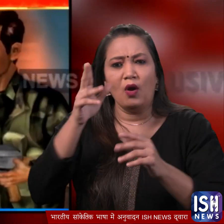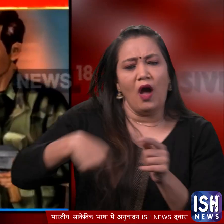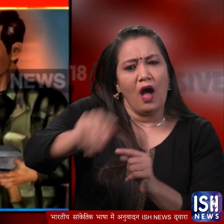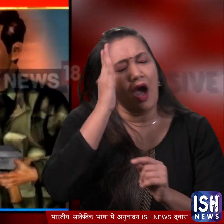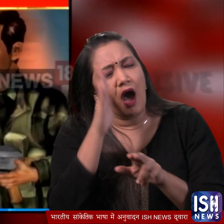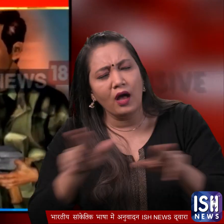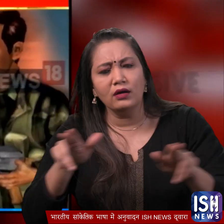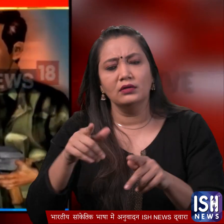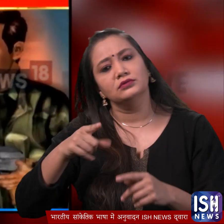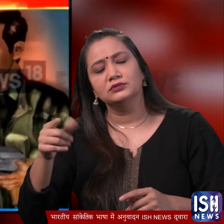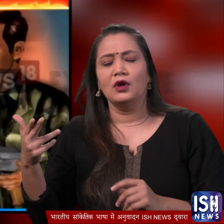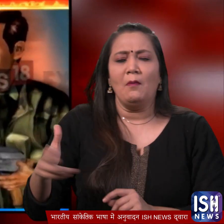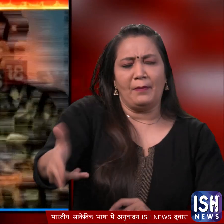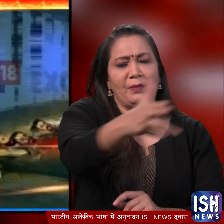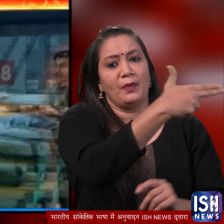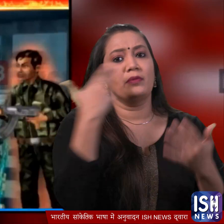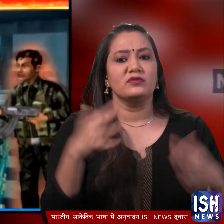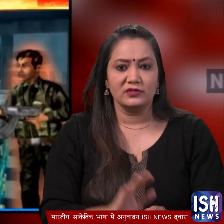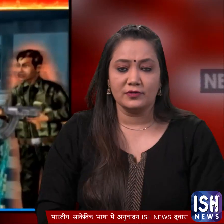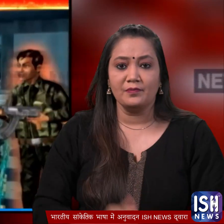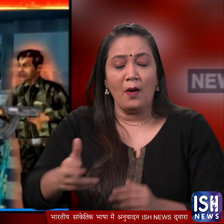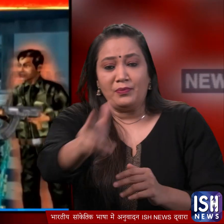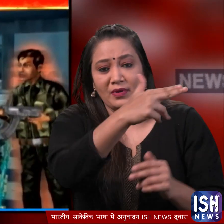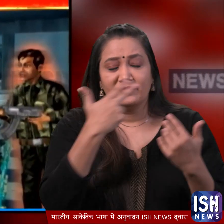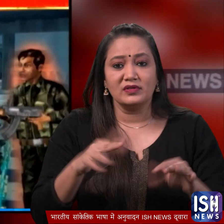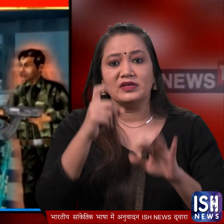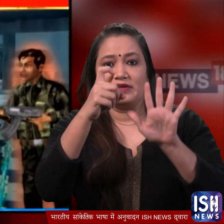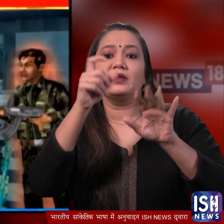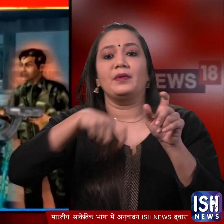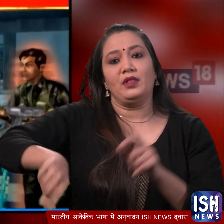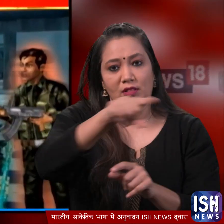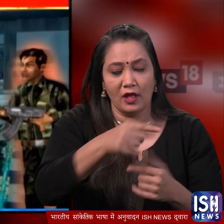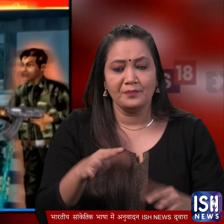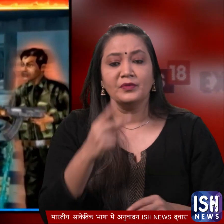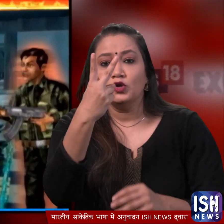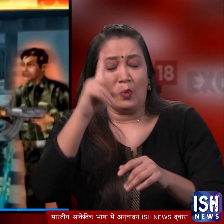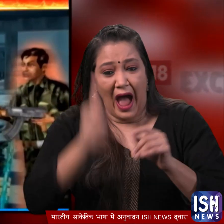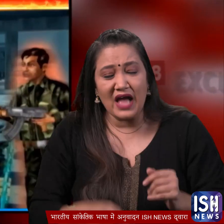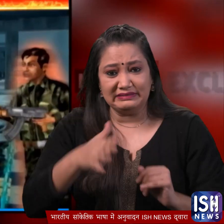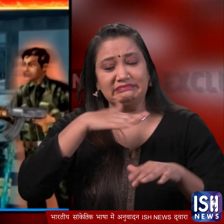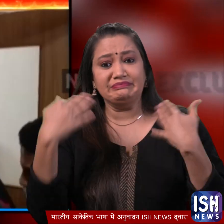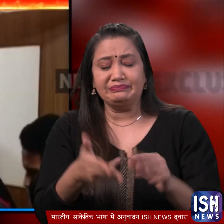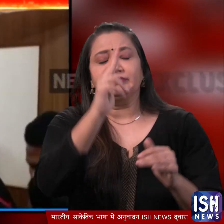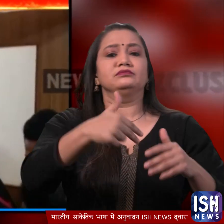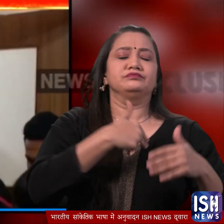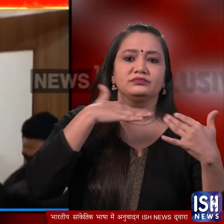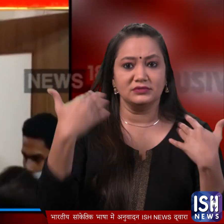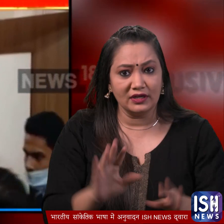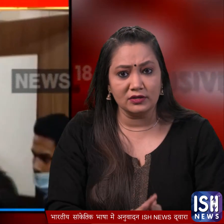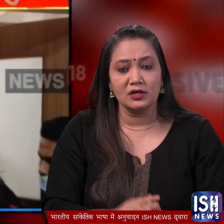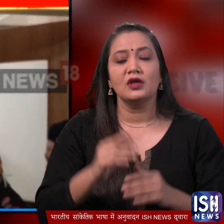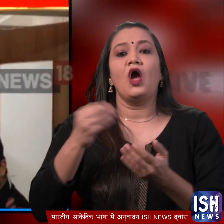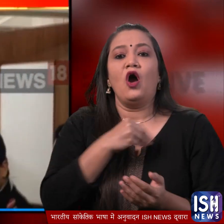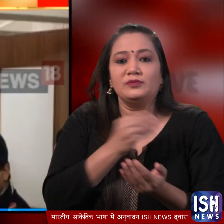में थे, उसने ताबड़तोड़ फायरिंग कर दी। इस फायरिंग की चपेट में 7 जवान आ गए, जिनमें 2 की मौके पर ही मौत हो गई, जबकि 2